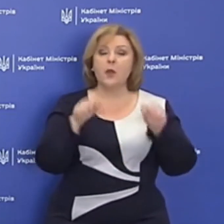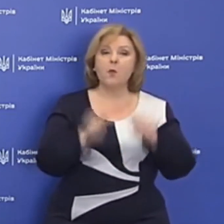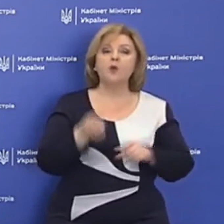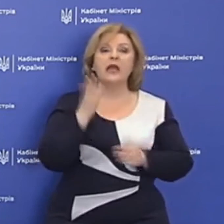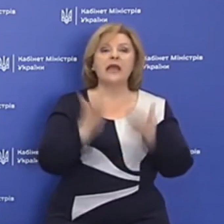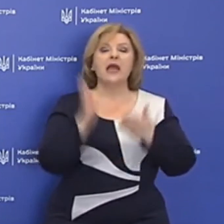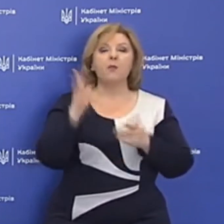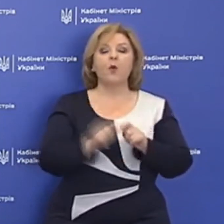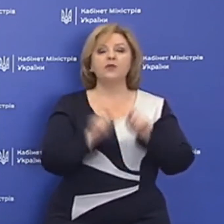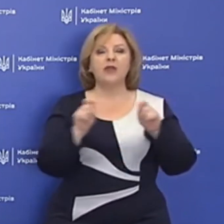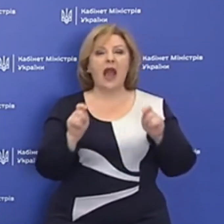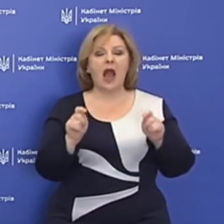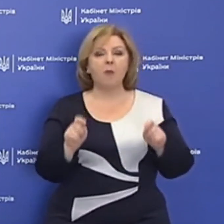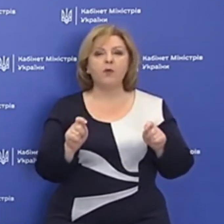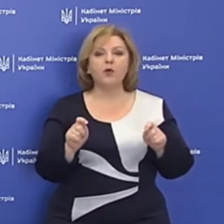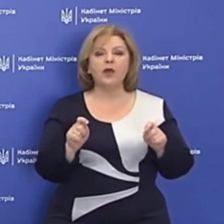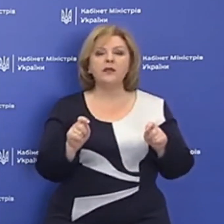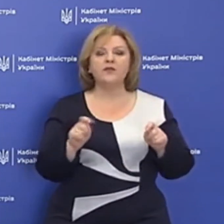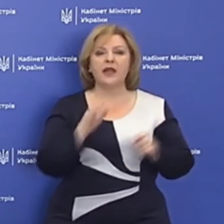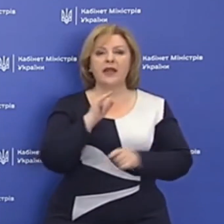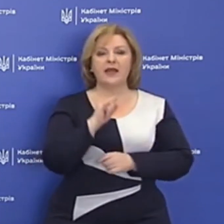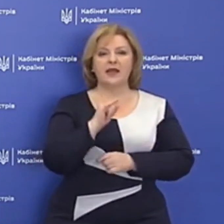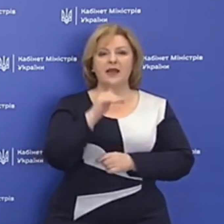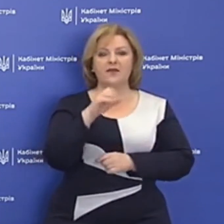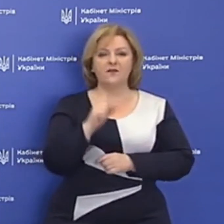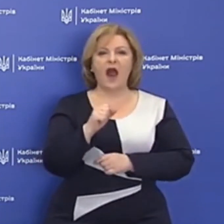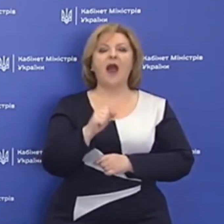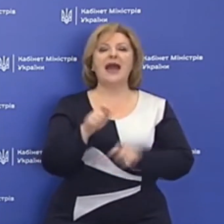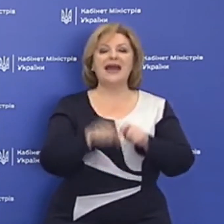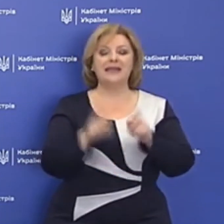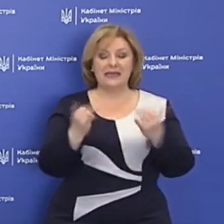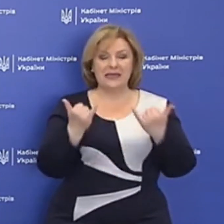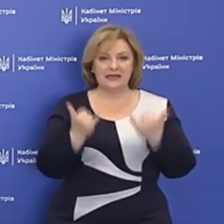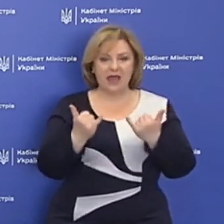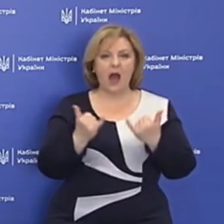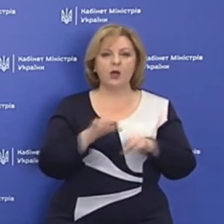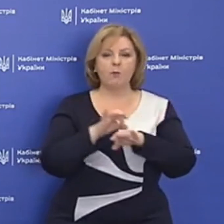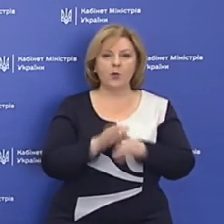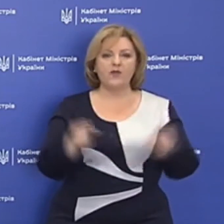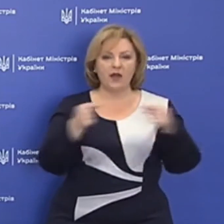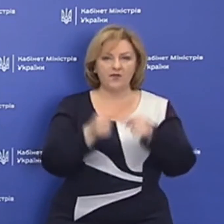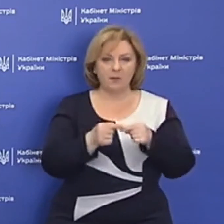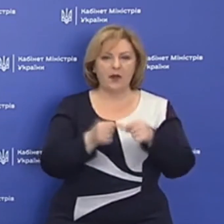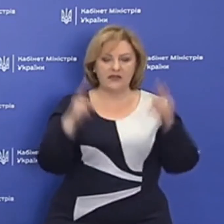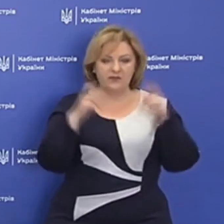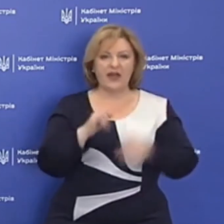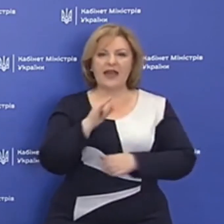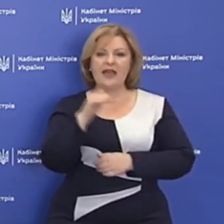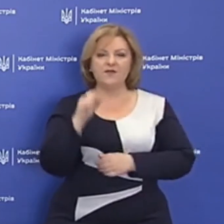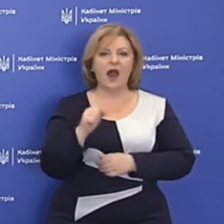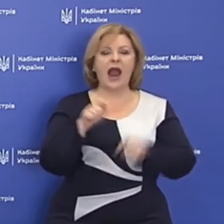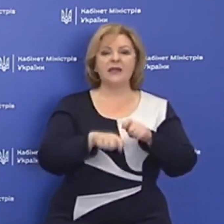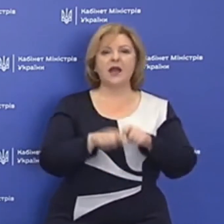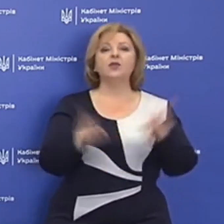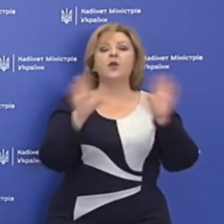будуть запроваджені ІФА-тестування, які зараз проходять відповідні експертизи, ІФА-тести, в тому числі